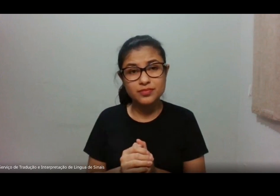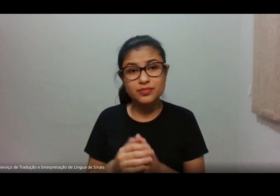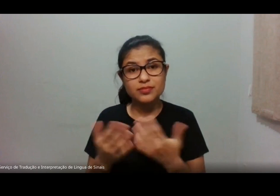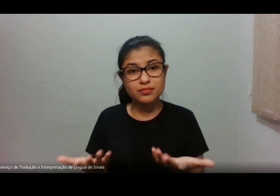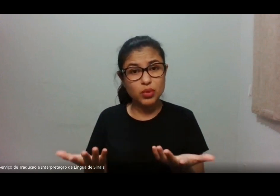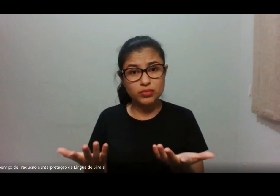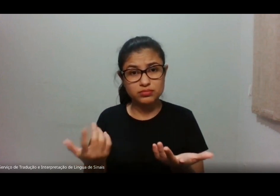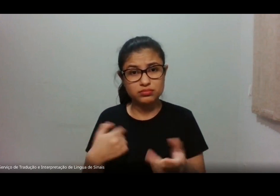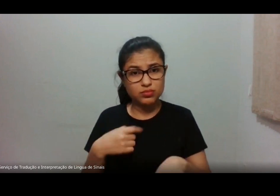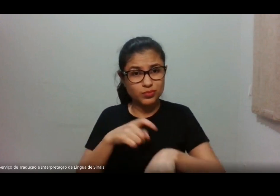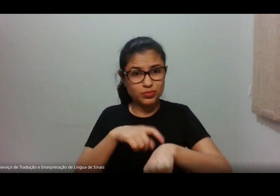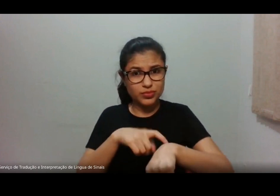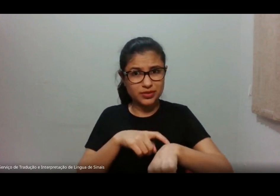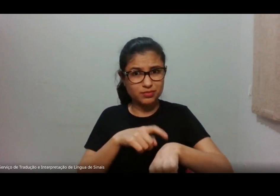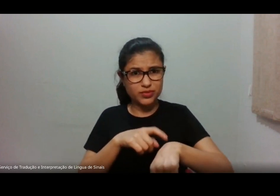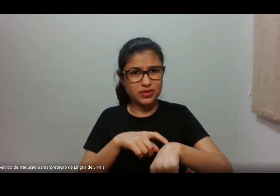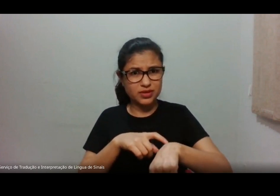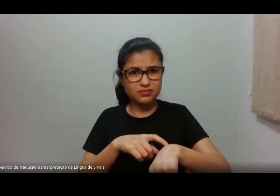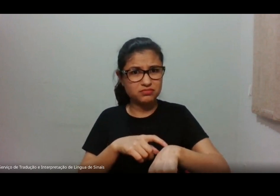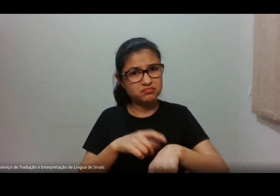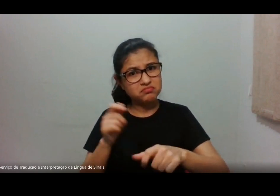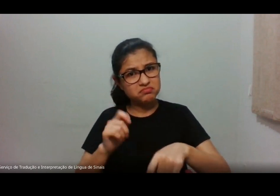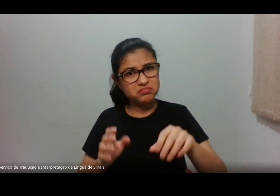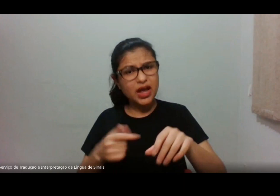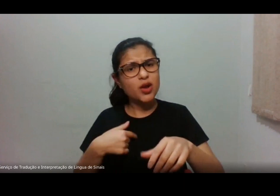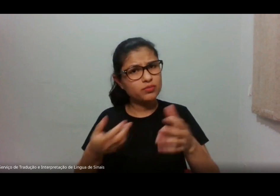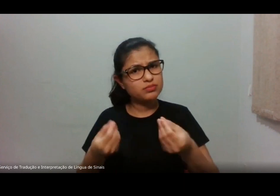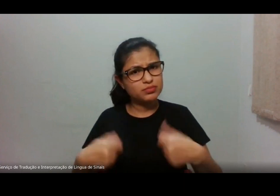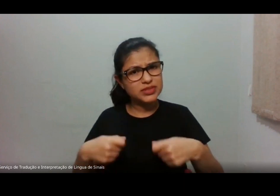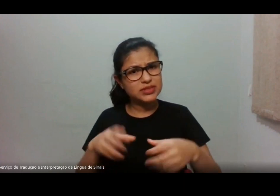aqui, como o tempo não permite, eu devo concluir, né? Enfim,